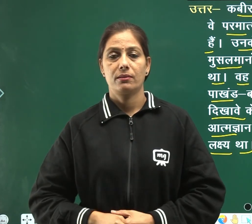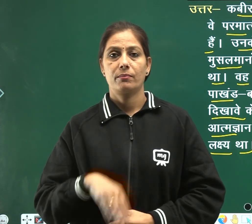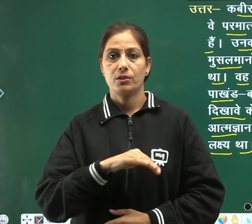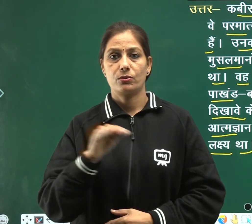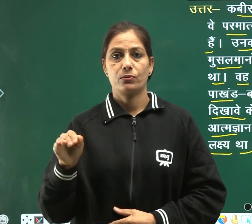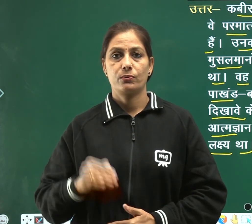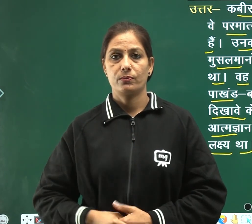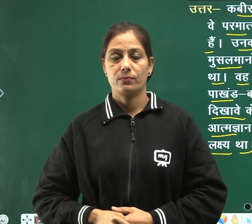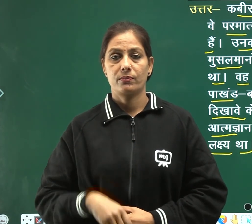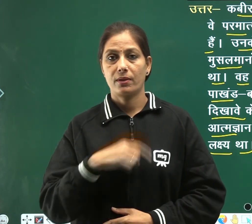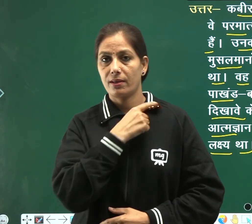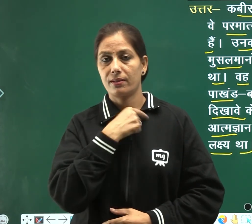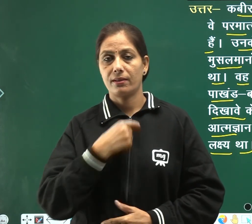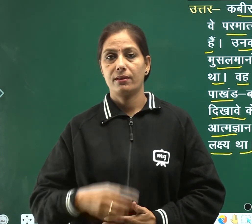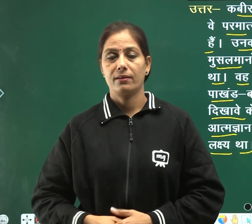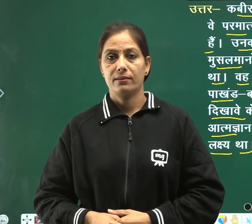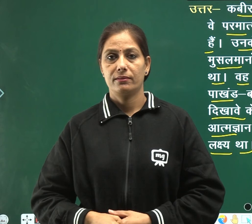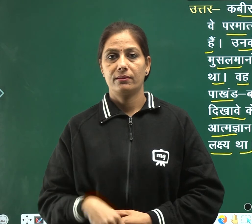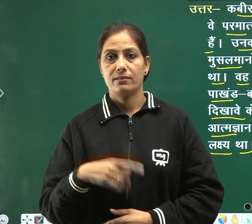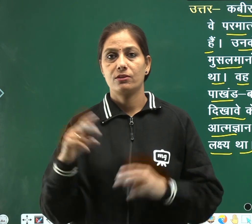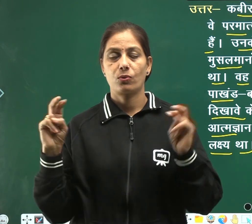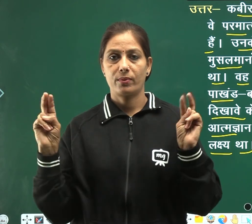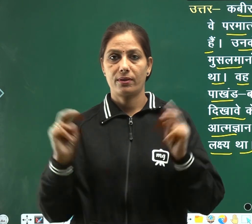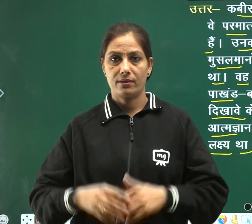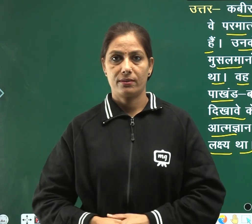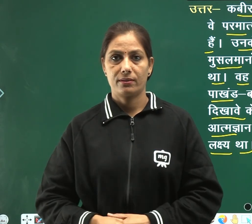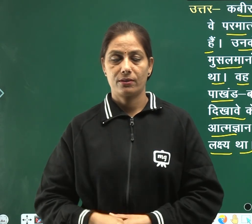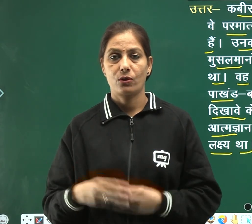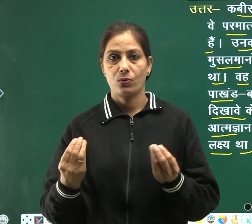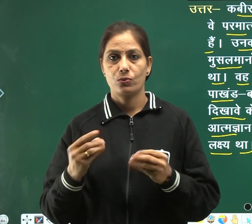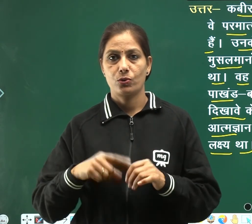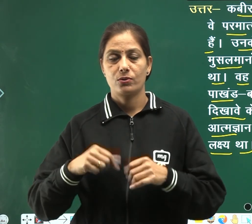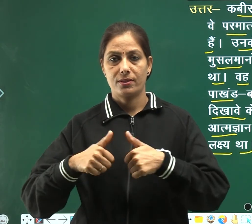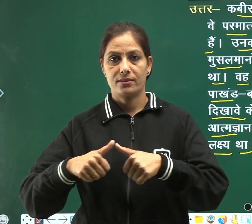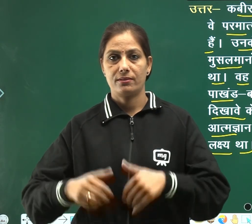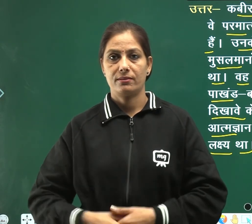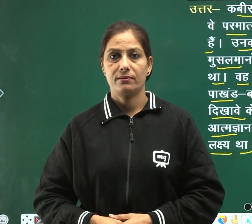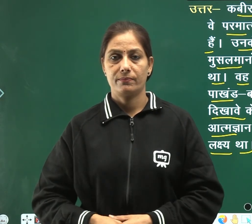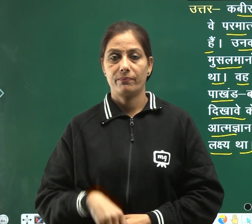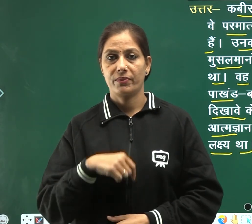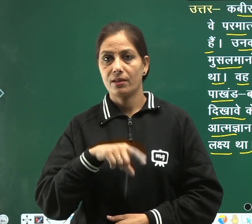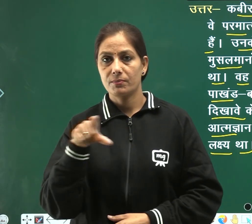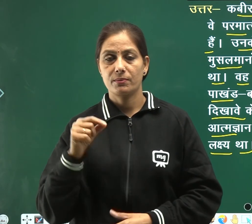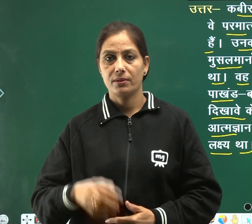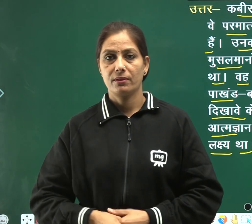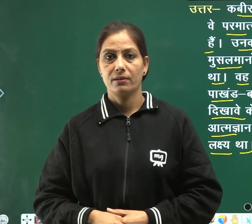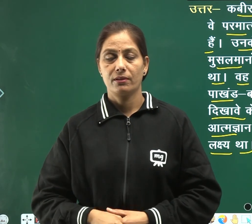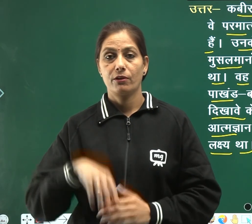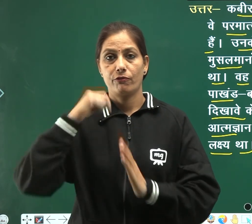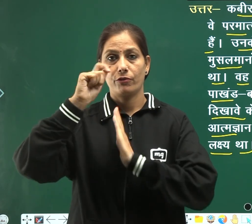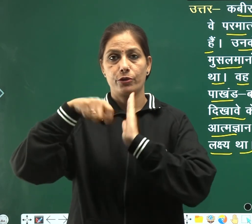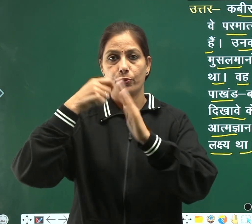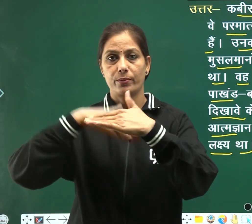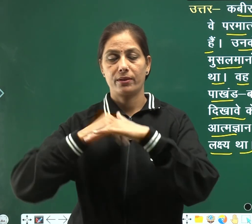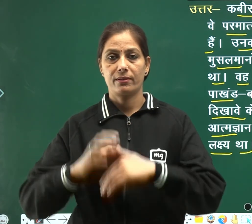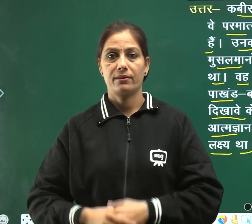बच्चों, ये थे इस अध्याय के कुछ प्रश्नोत्तर। इन्हें आप वीडियो